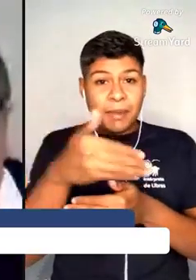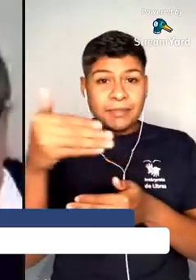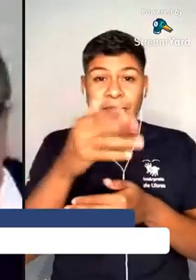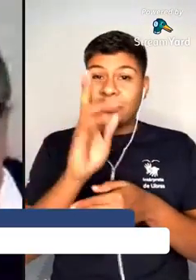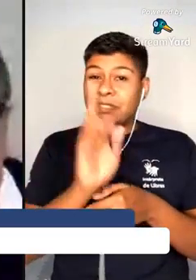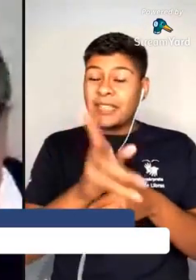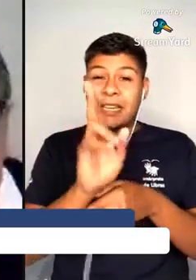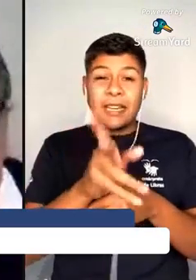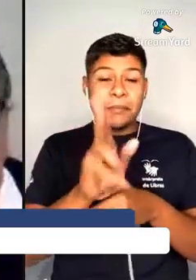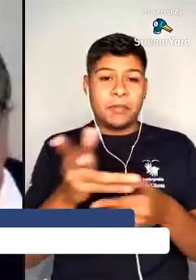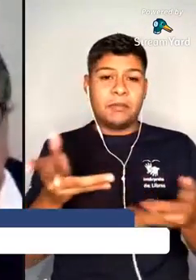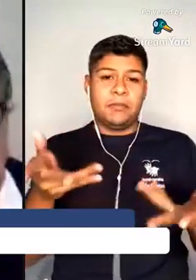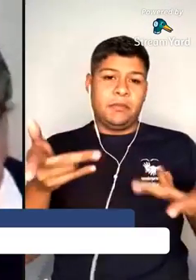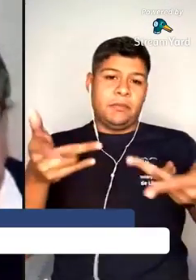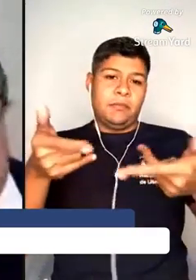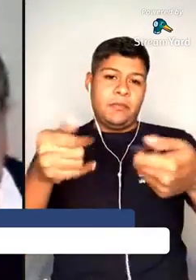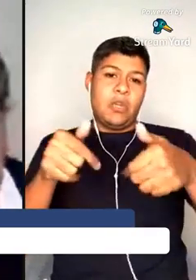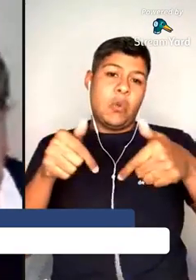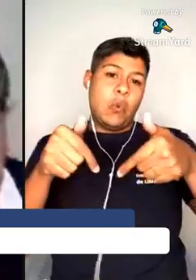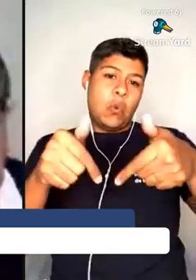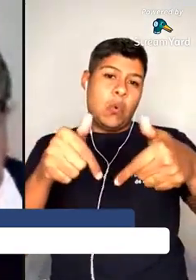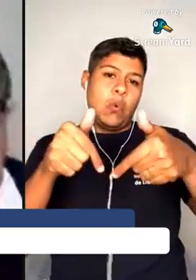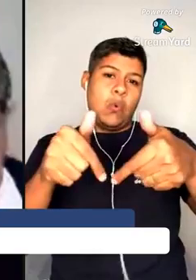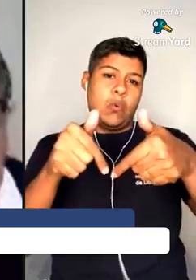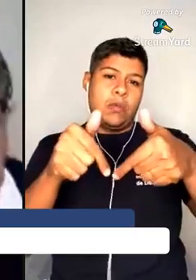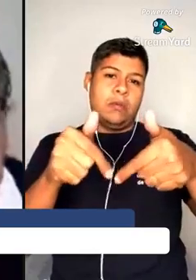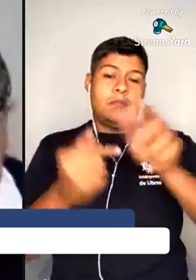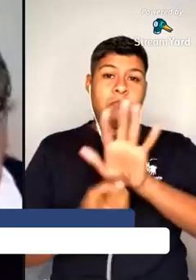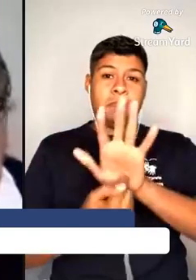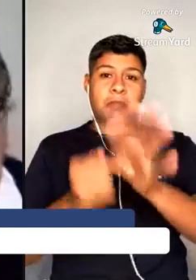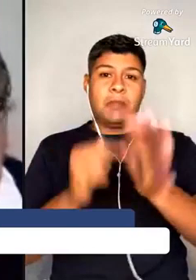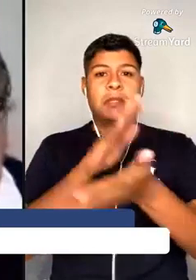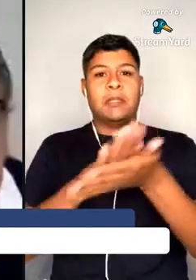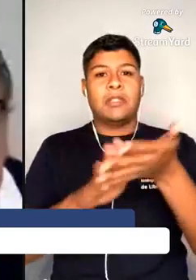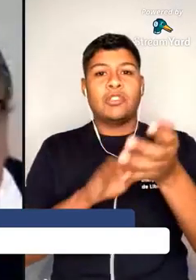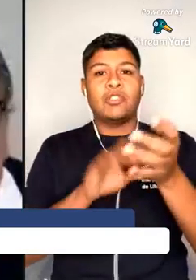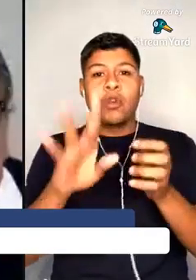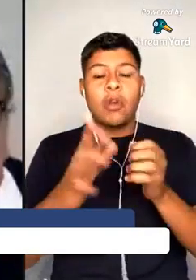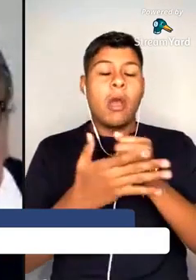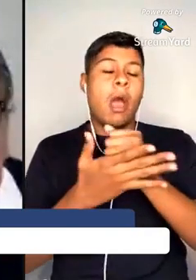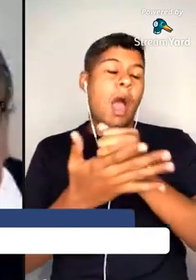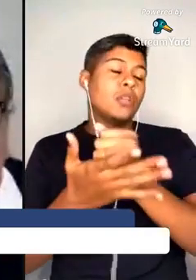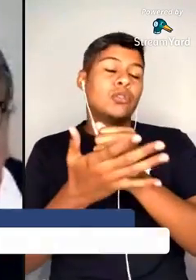foi grande, numa luta, sem ser protagonista, apenas colaborador.